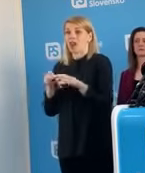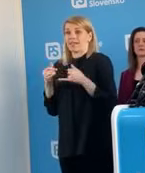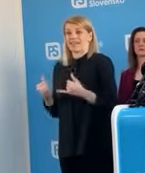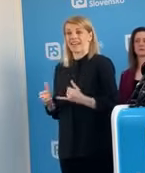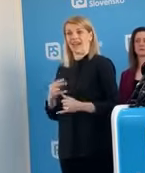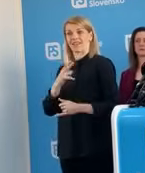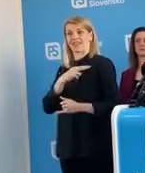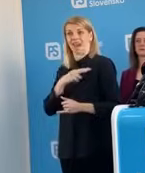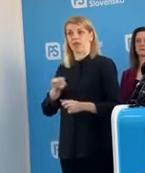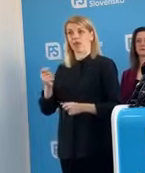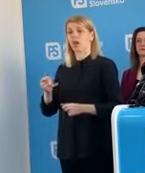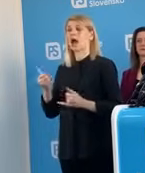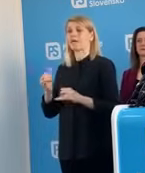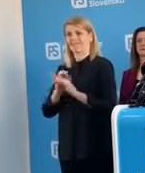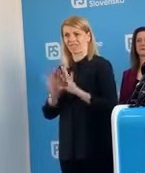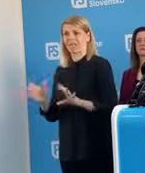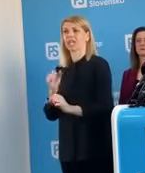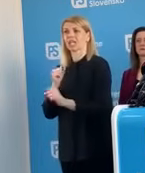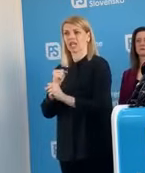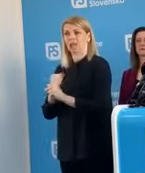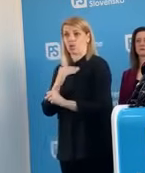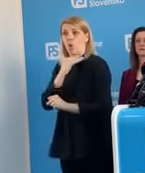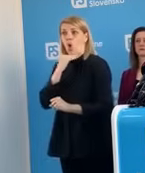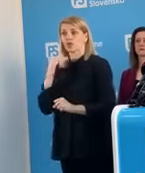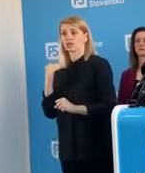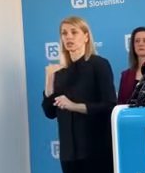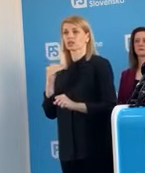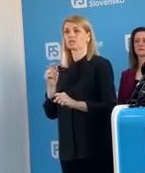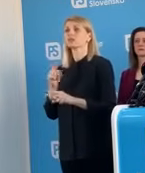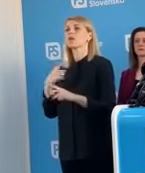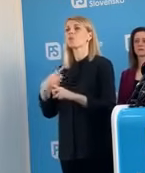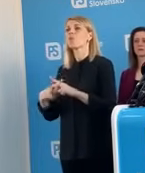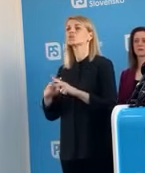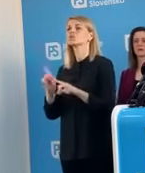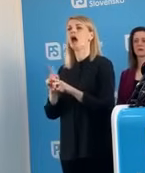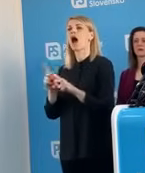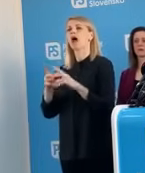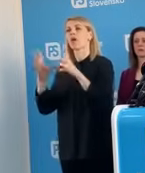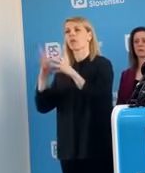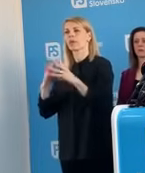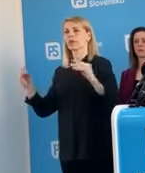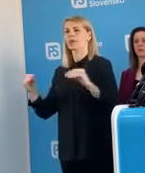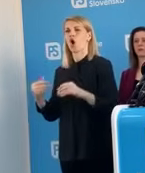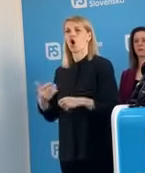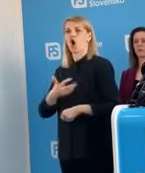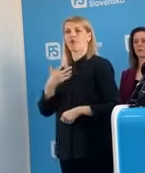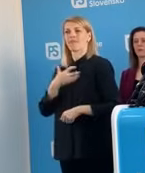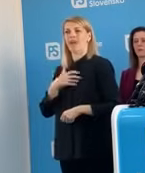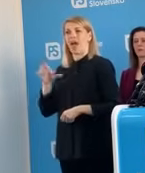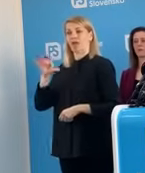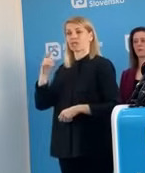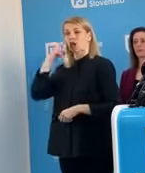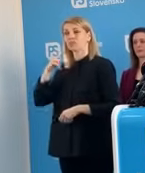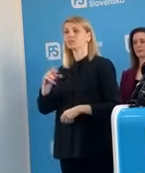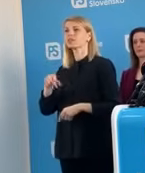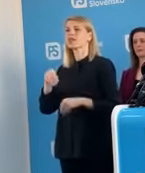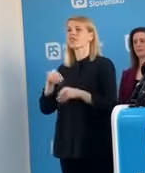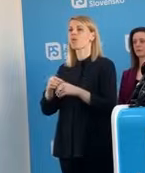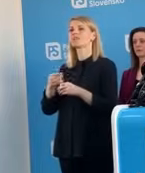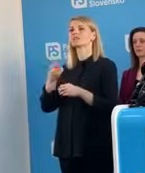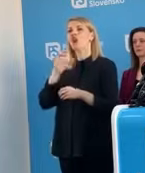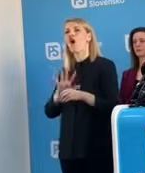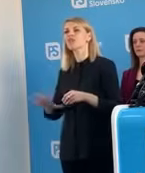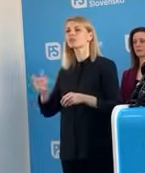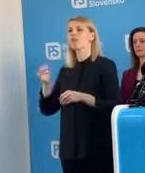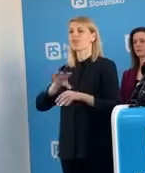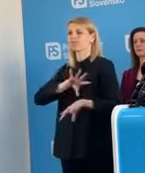a vláda vie urobiť dosť, aby rozptýlila tie obavy Európskej komisie, že na Slovensku sa tie peniaze budú rozkrádať a že ich nebude